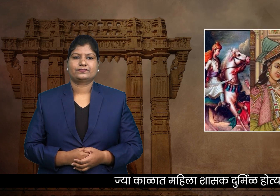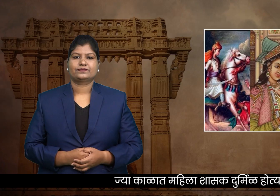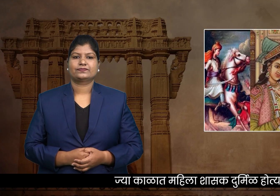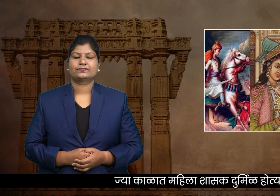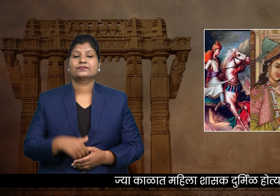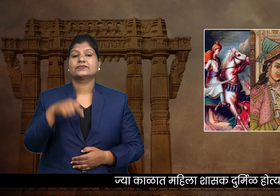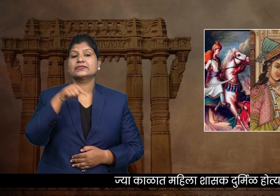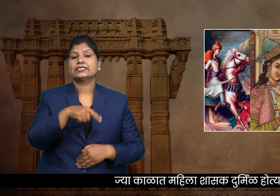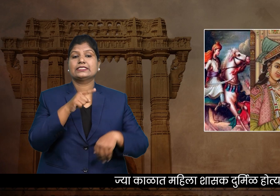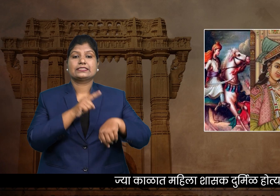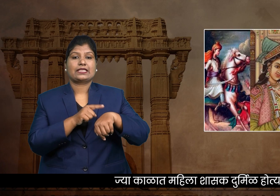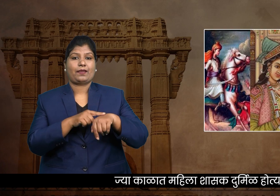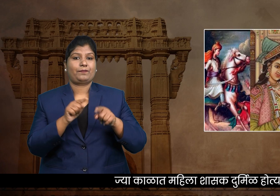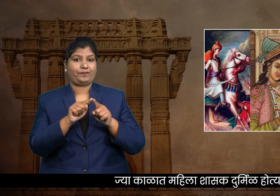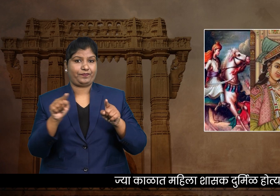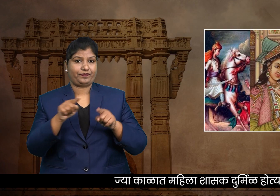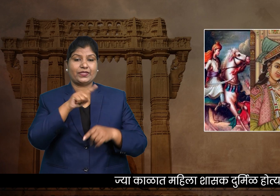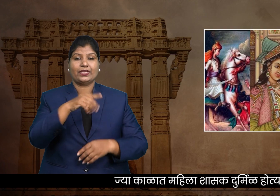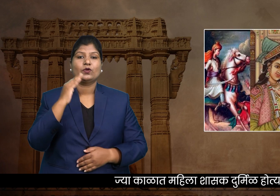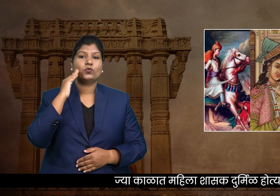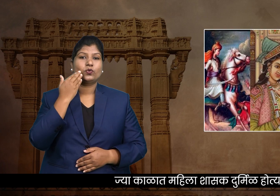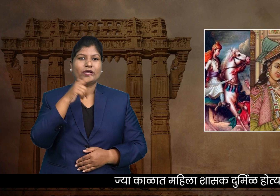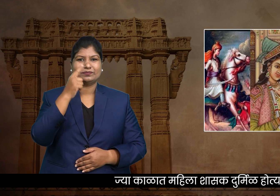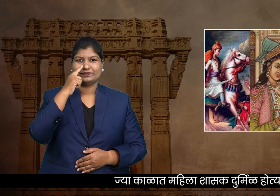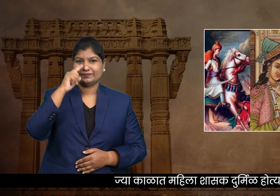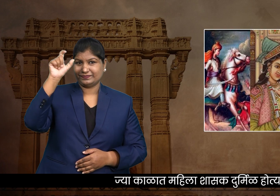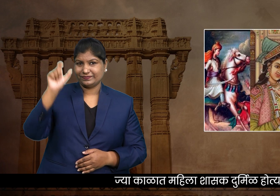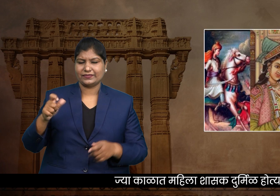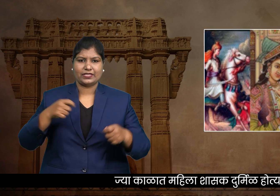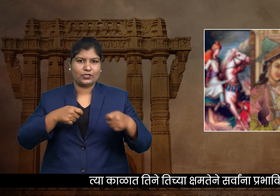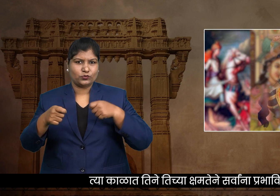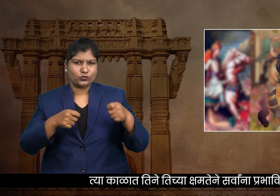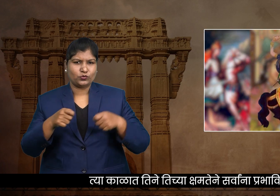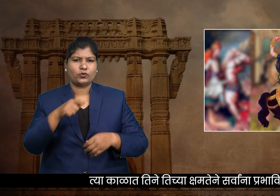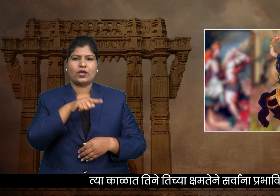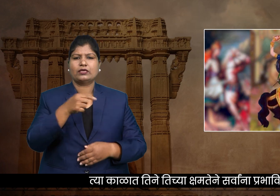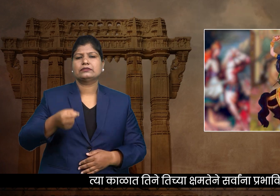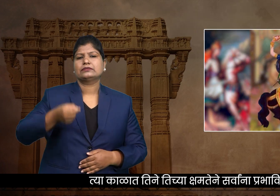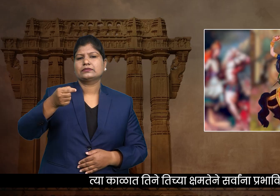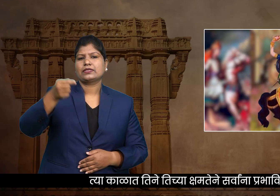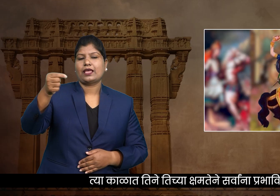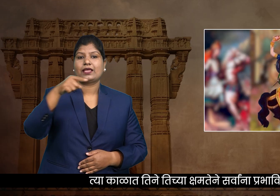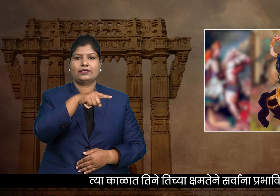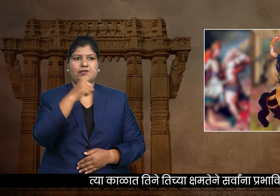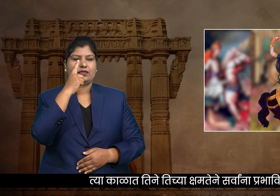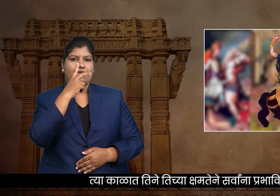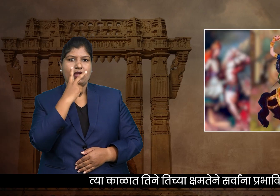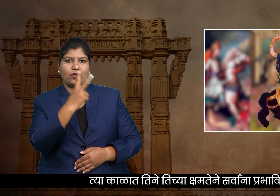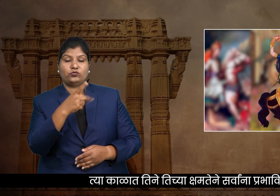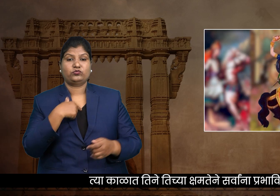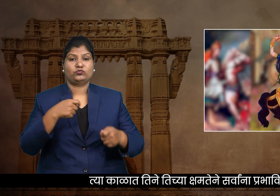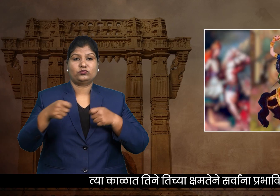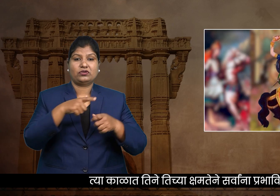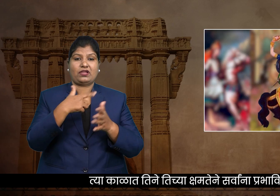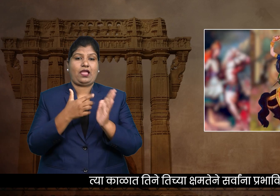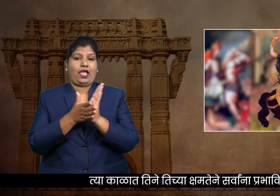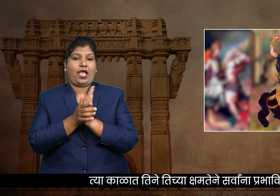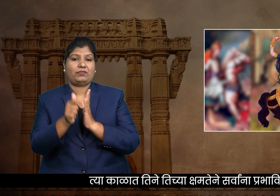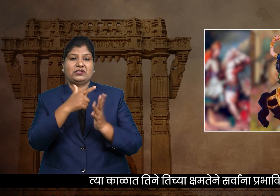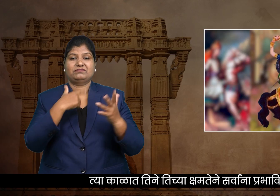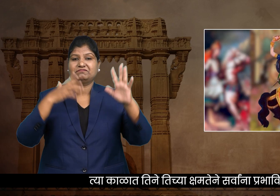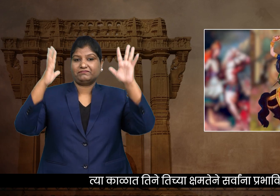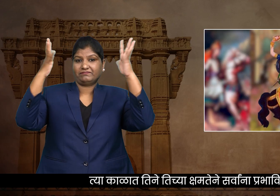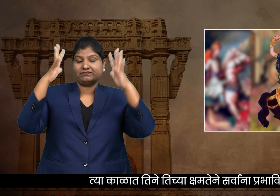ज्या कारणात महिला शासक दुर्मिळ होत्या त्या कारणात तिने तिच्या